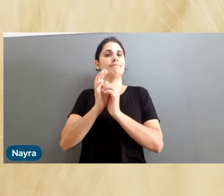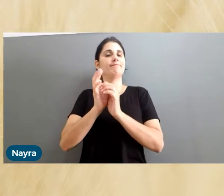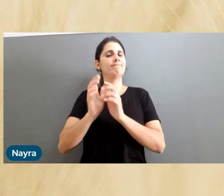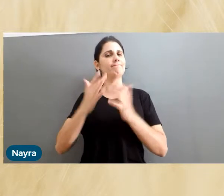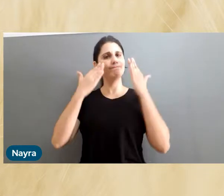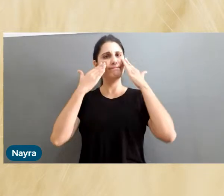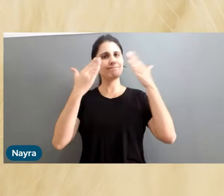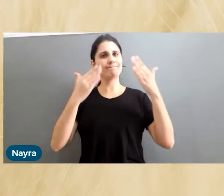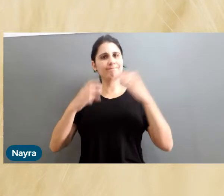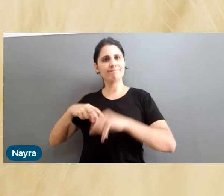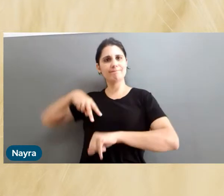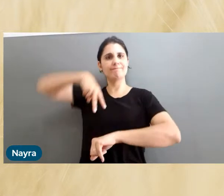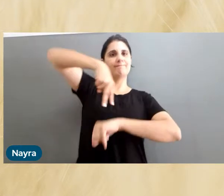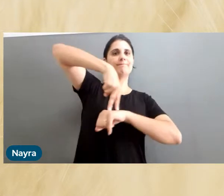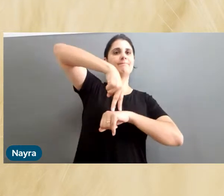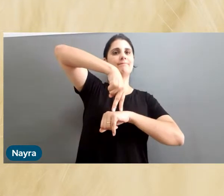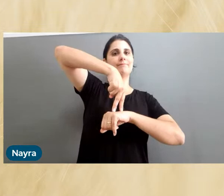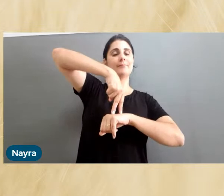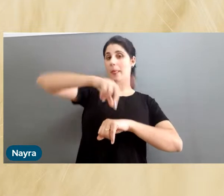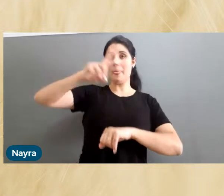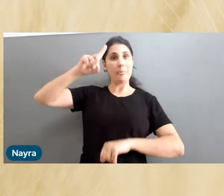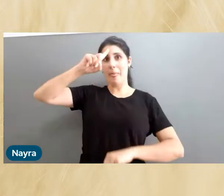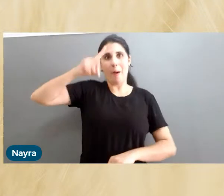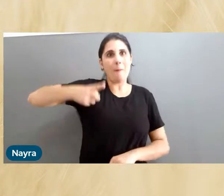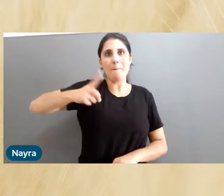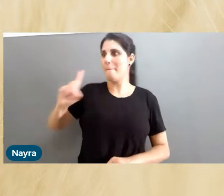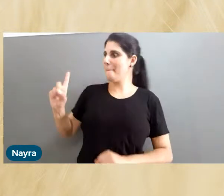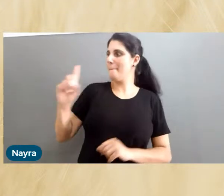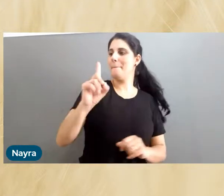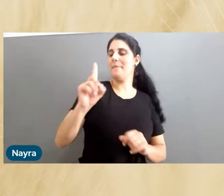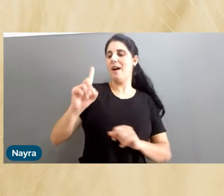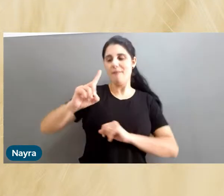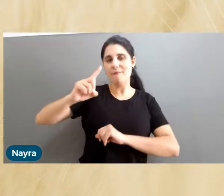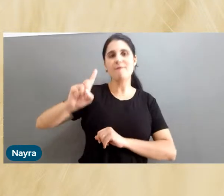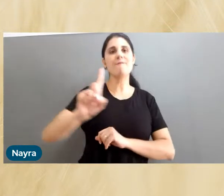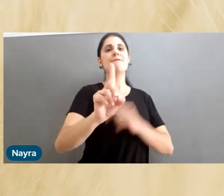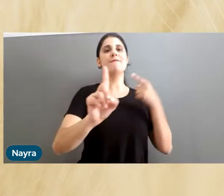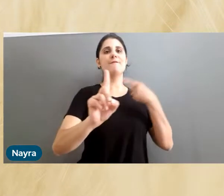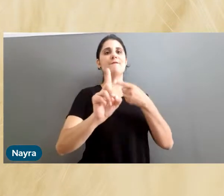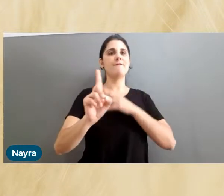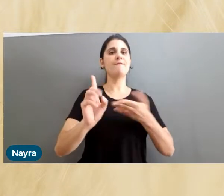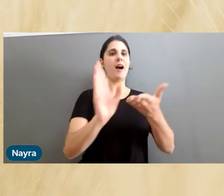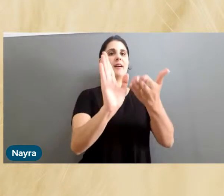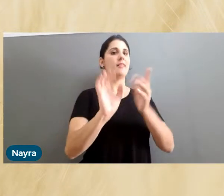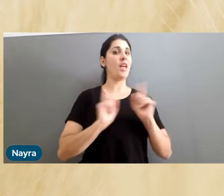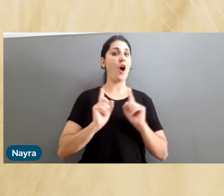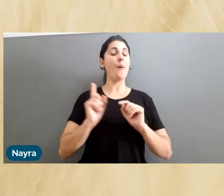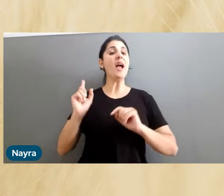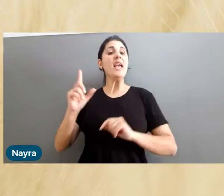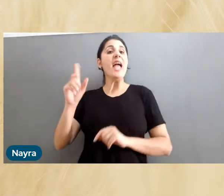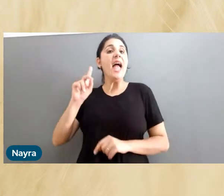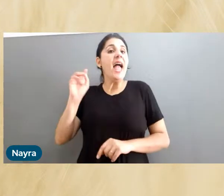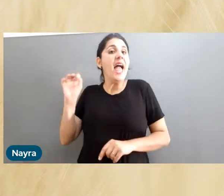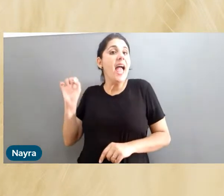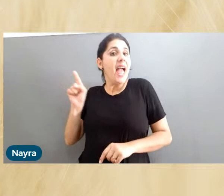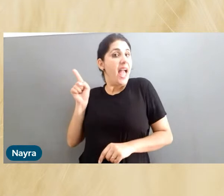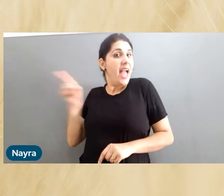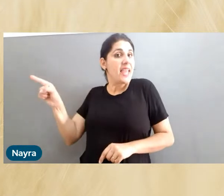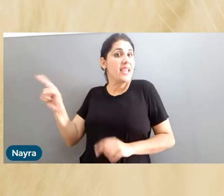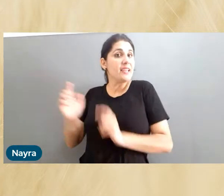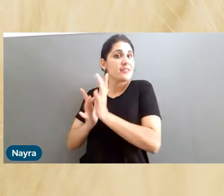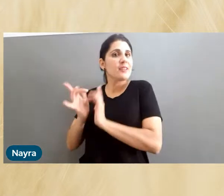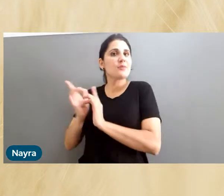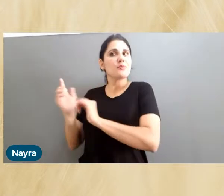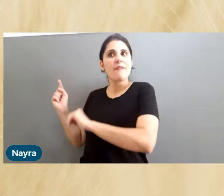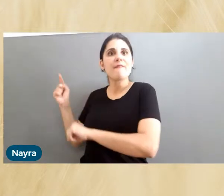pessoalmente. Não enviou missionários, não delegou atribuições, veio ele sozinho,